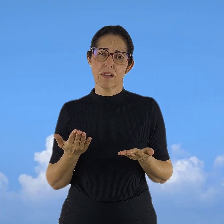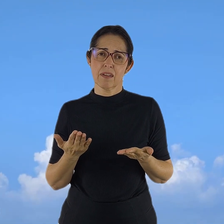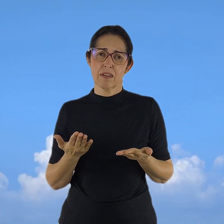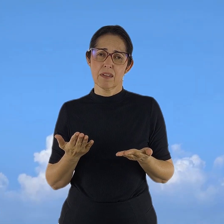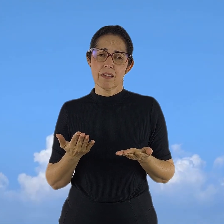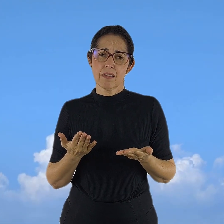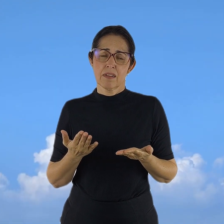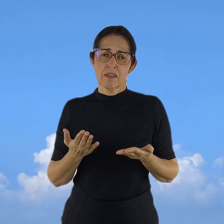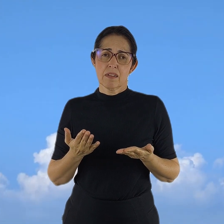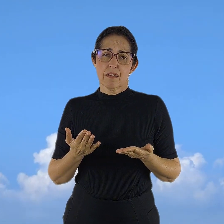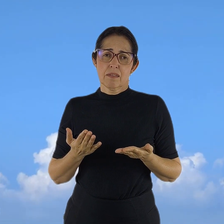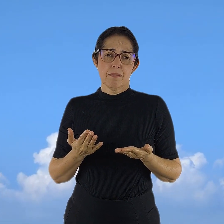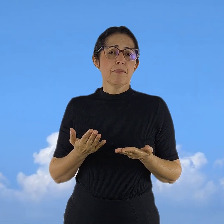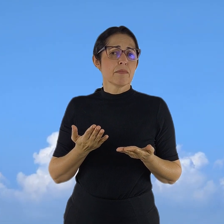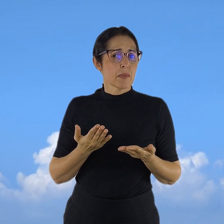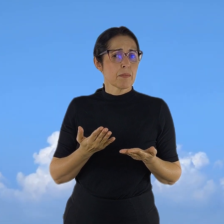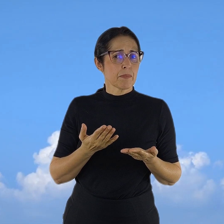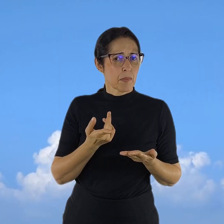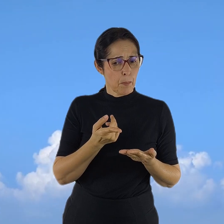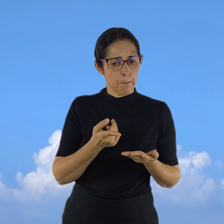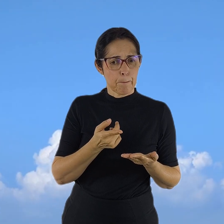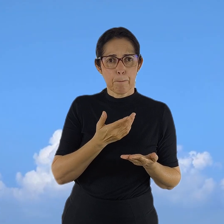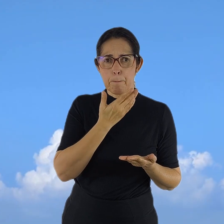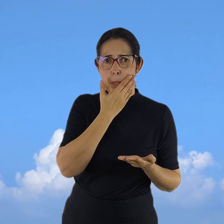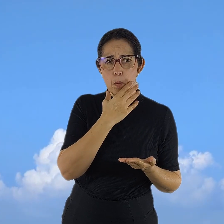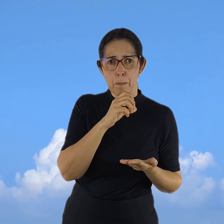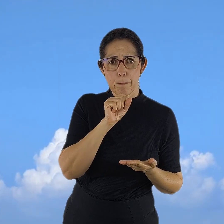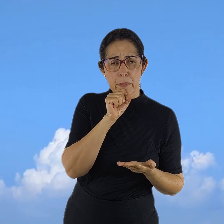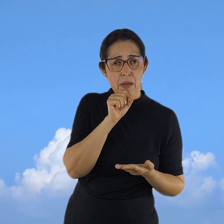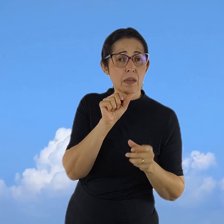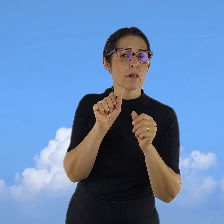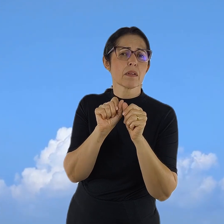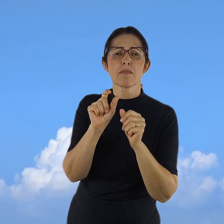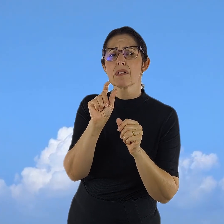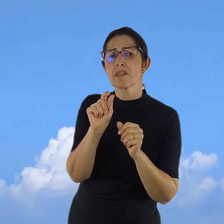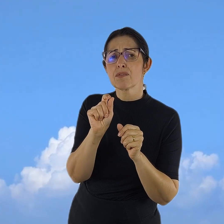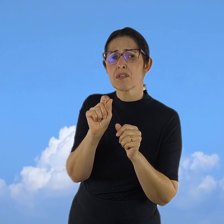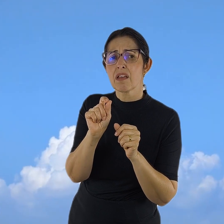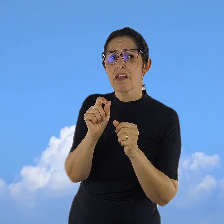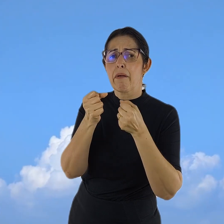Veja que ele não fez discurso, ele não narrou a situação,